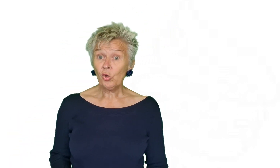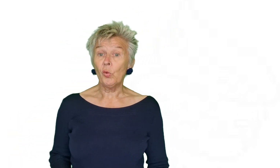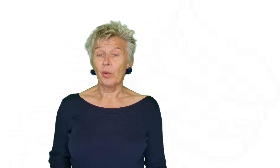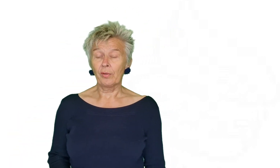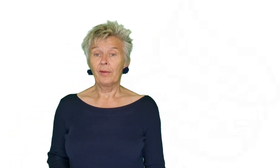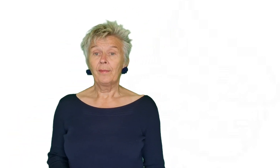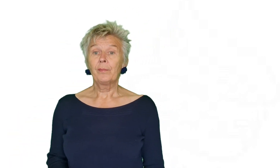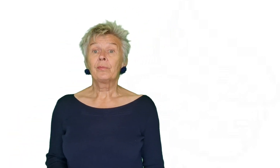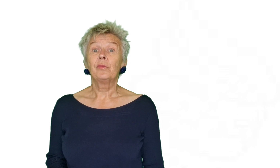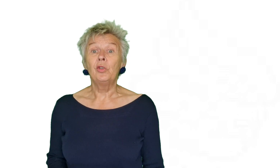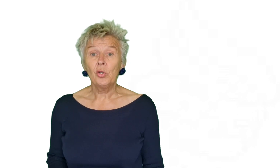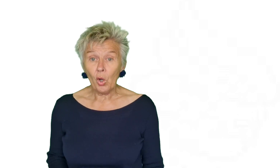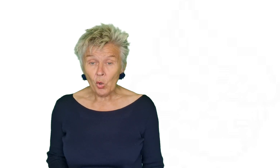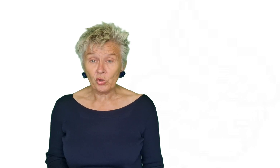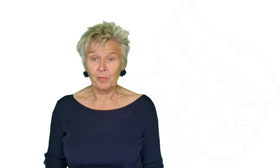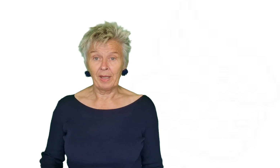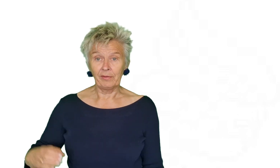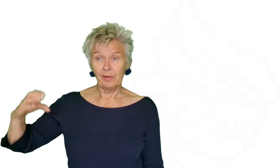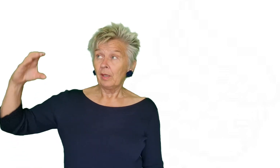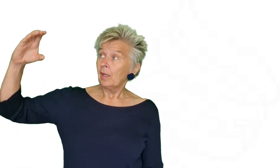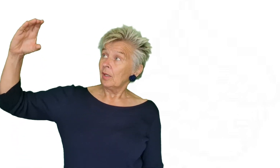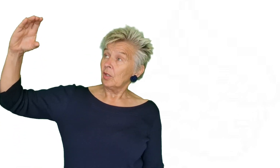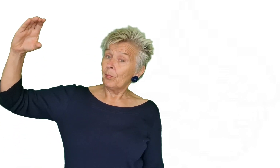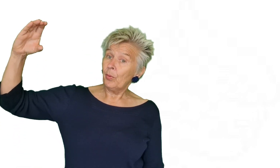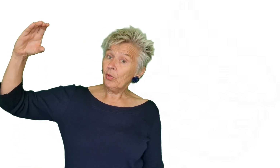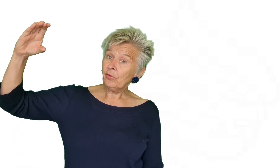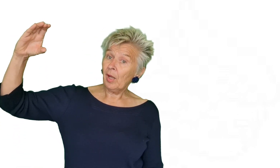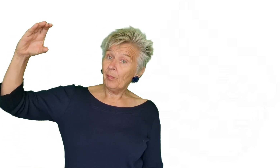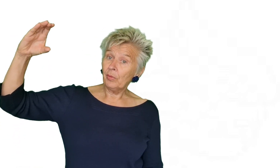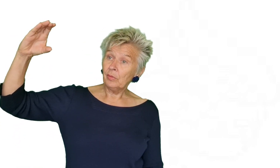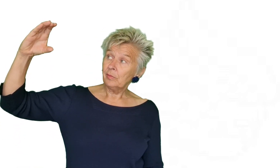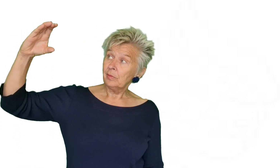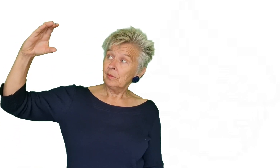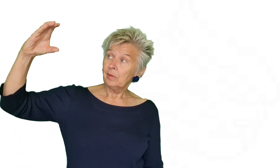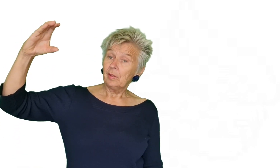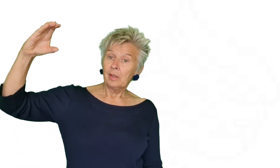oktober, de oogstmaand. Je plukt de appel,